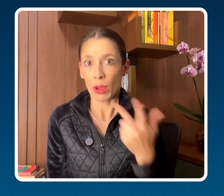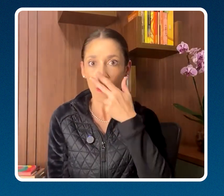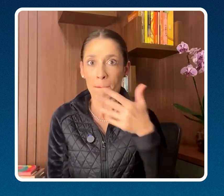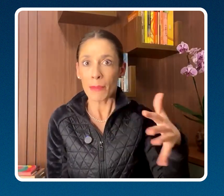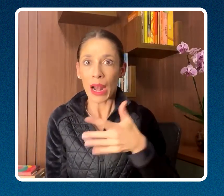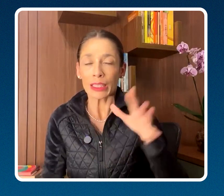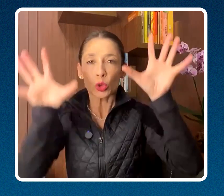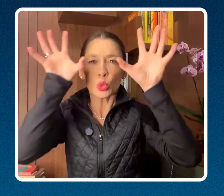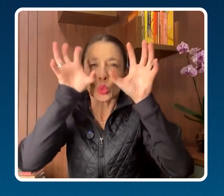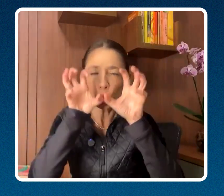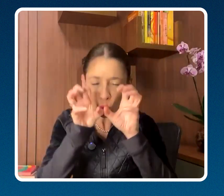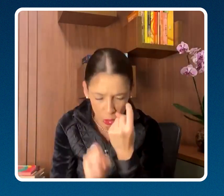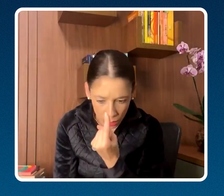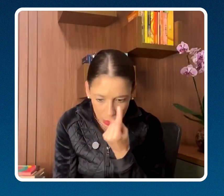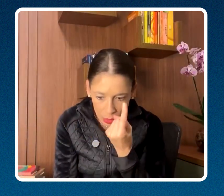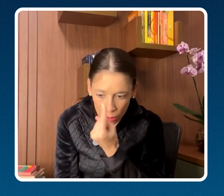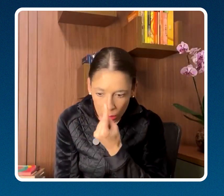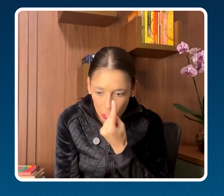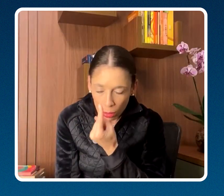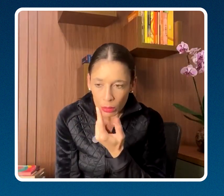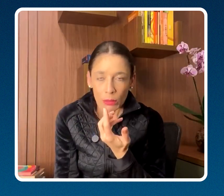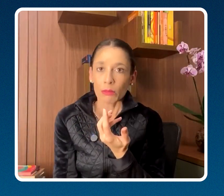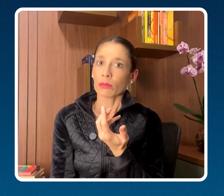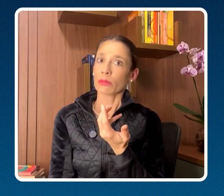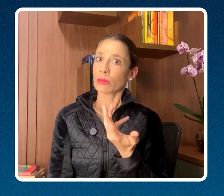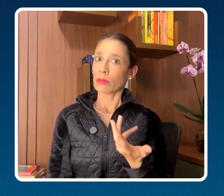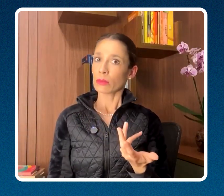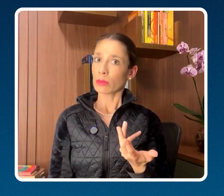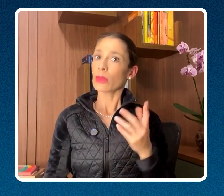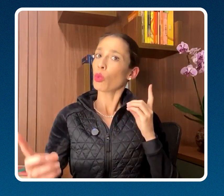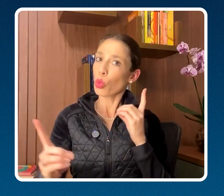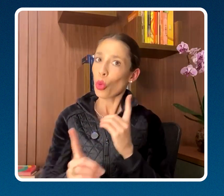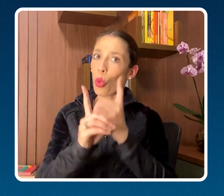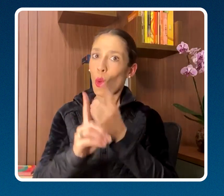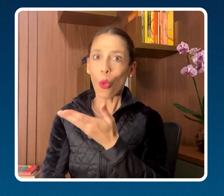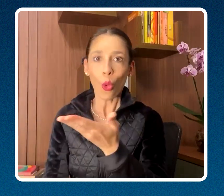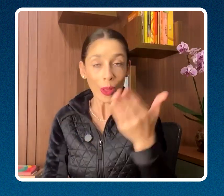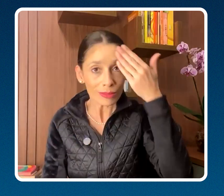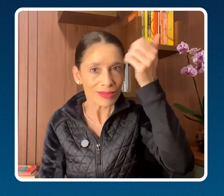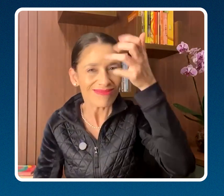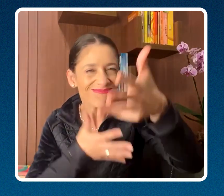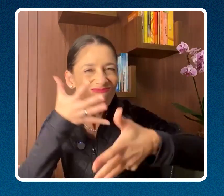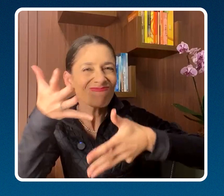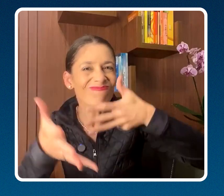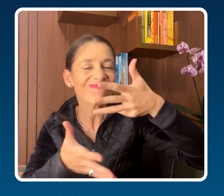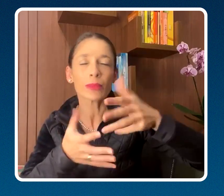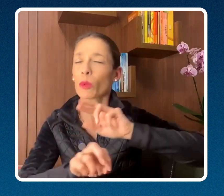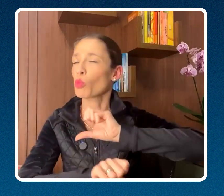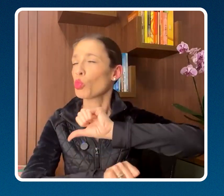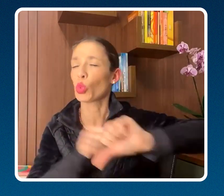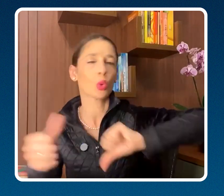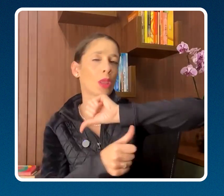sozinho. Né? Então, quando eles encontram assim, a gente, que a gente dá aquela atenção, que a gente dá aquele olhar, parece que muda tudo.